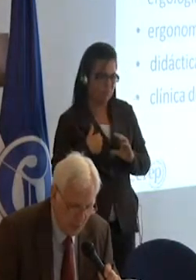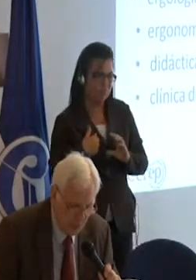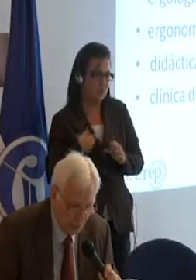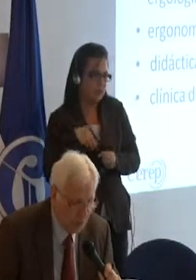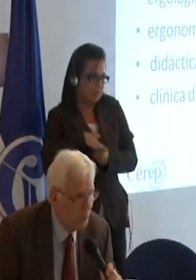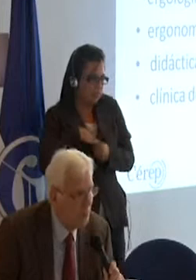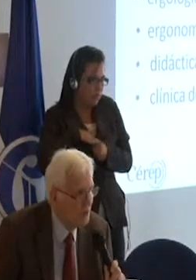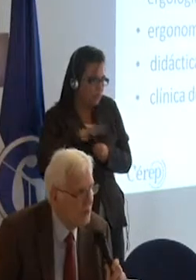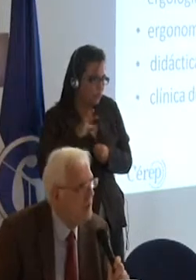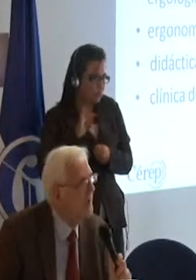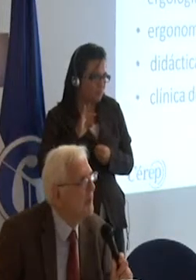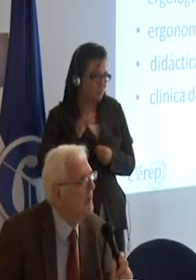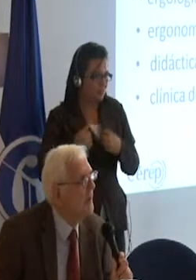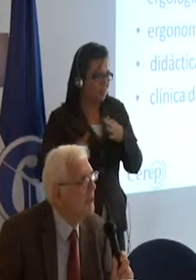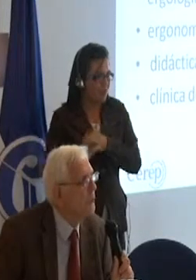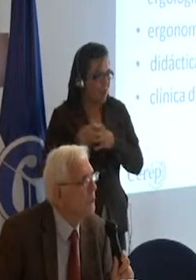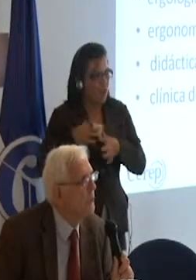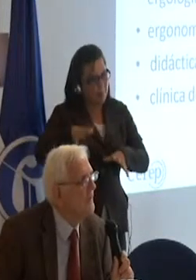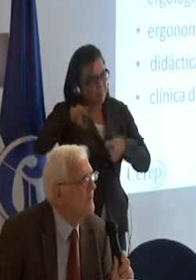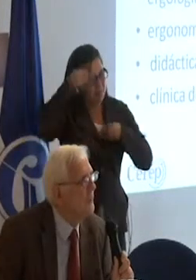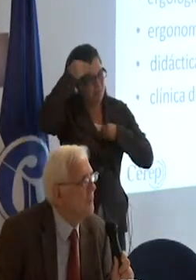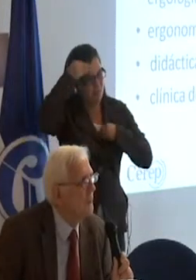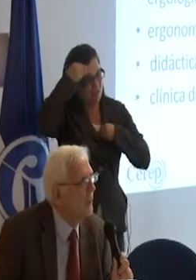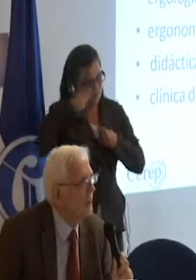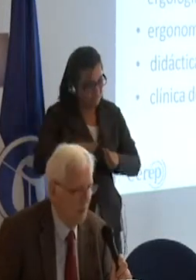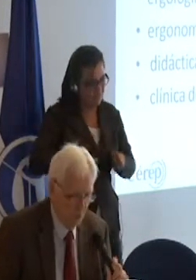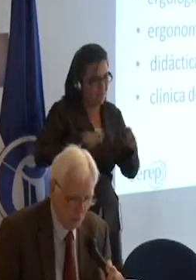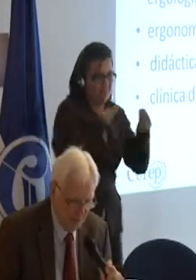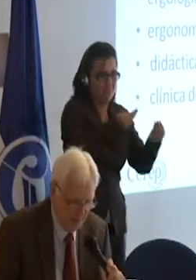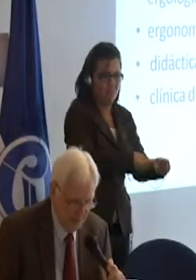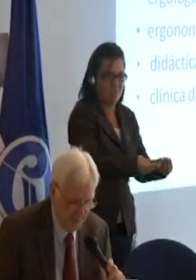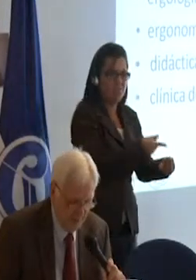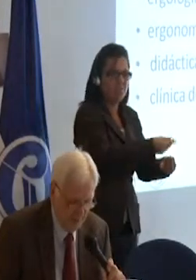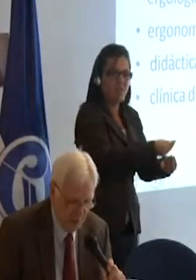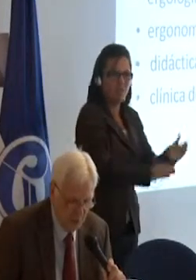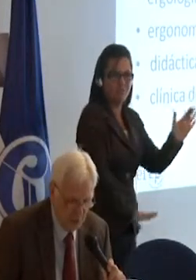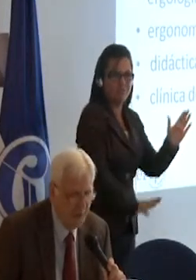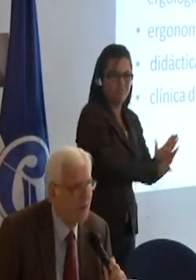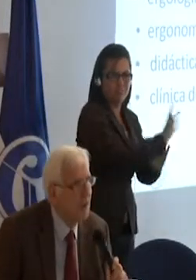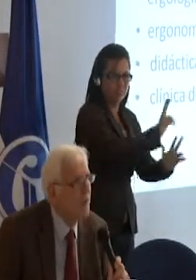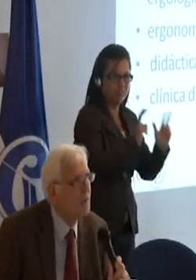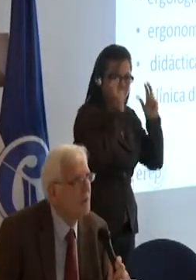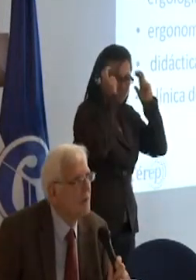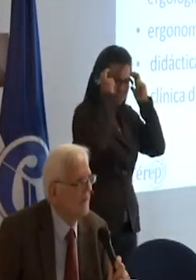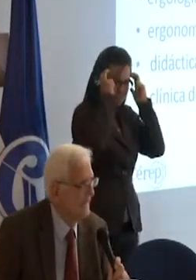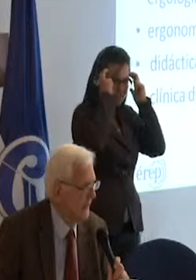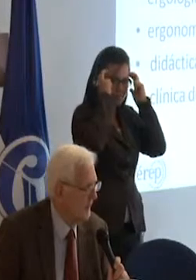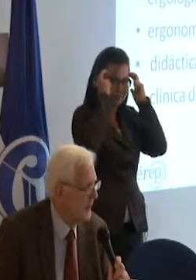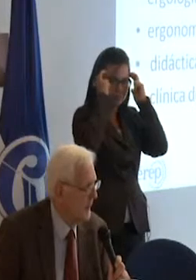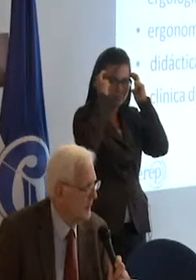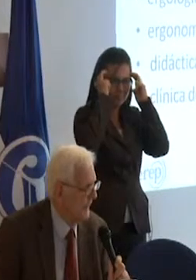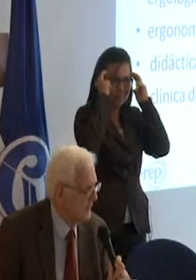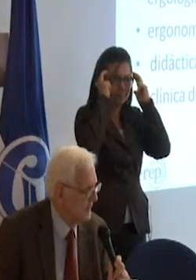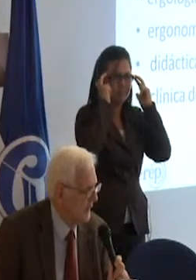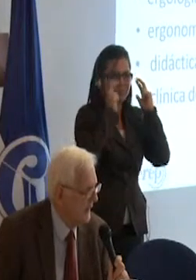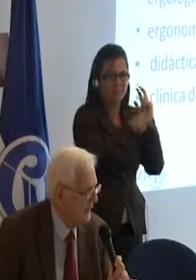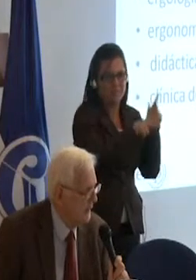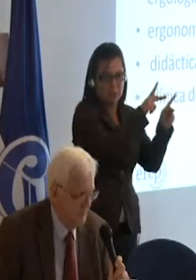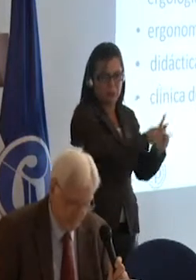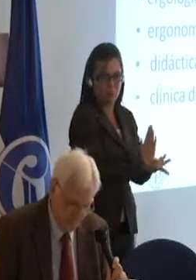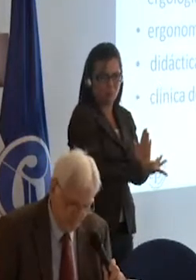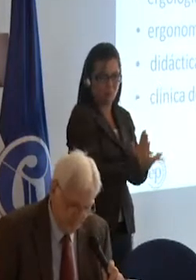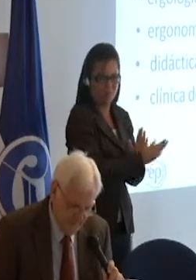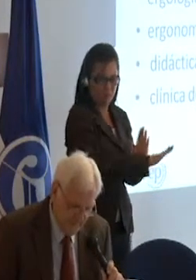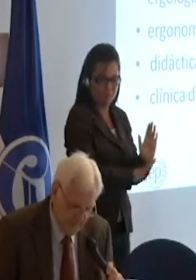transmitir unas situaciones que generan un aprendizaje para suscitar un desarrollo cognitivo en los